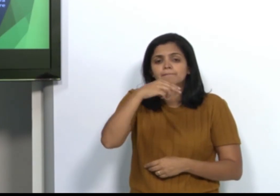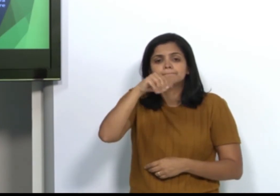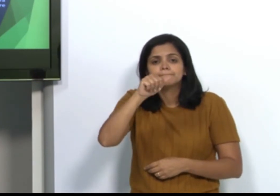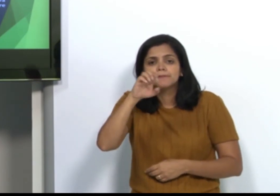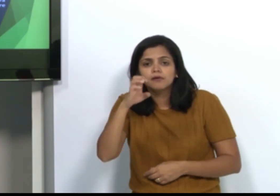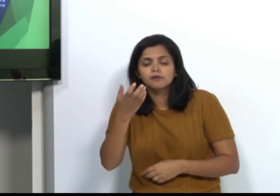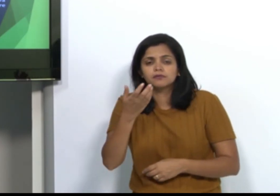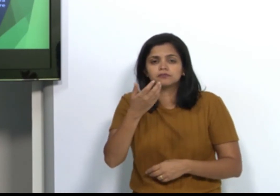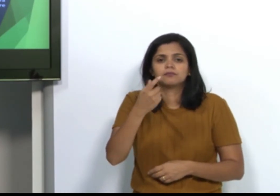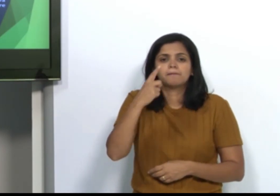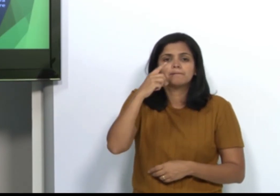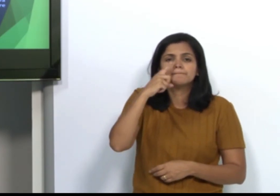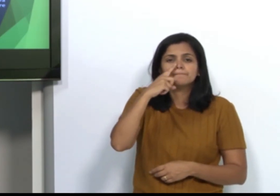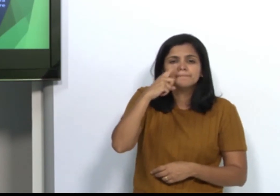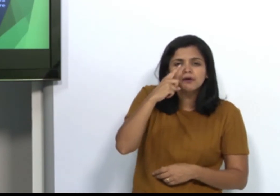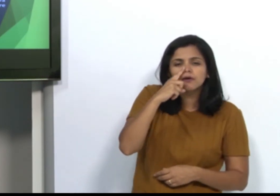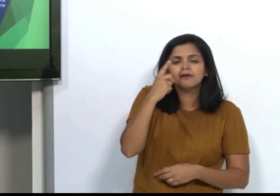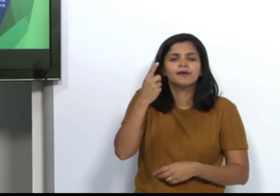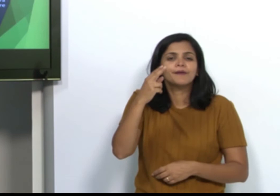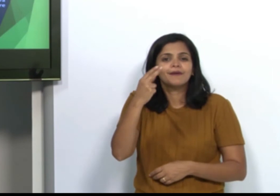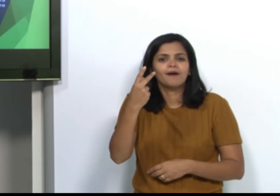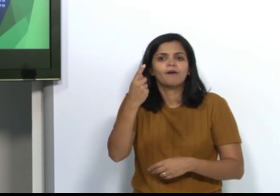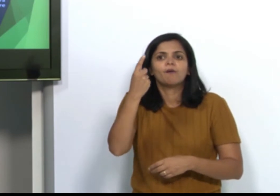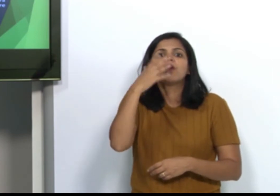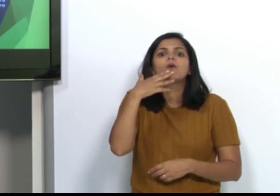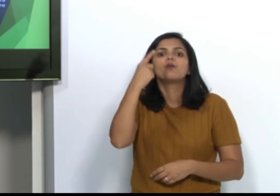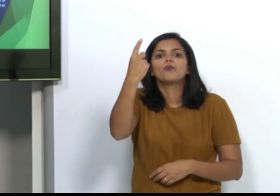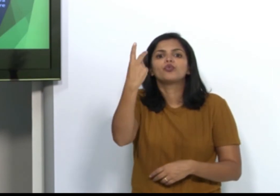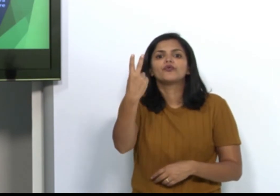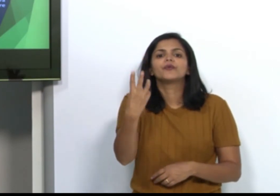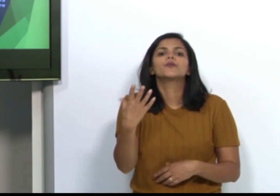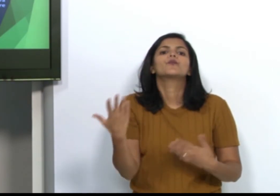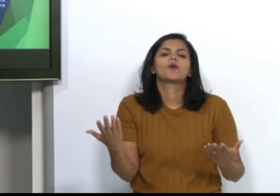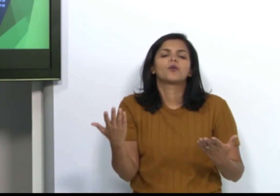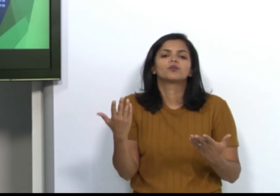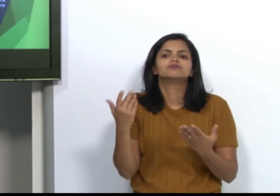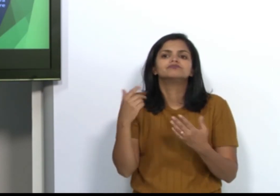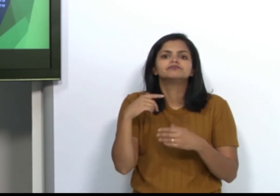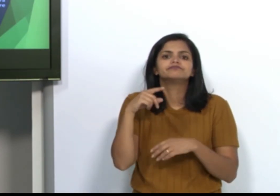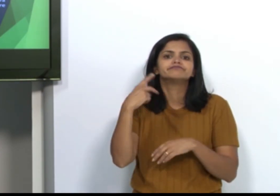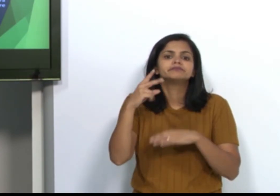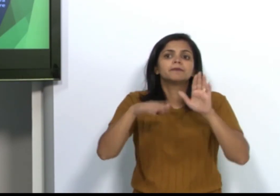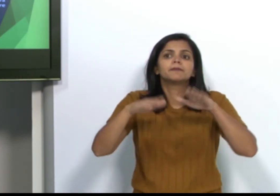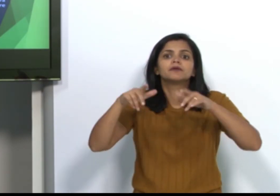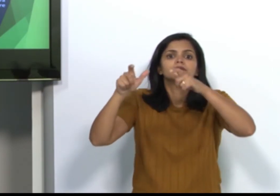Qual das combinações? Por exemplo, mãe, que pode ser esses sinais aqui.